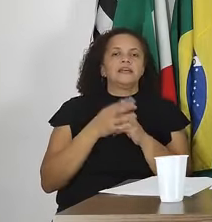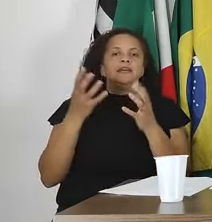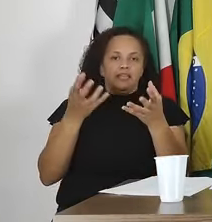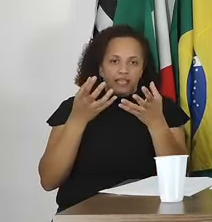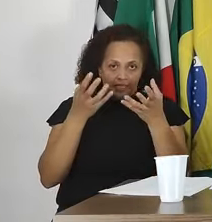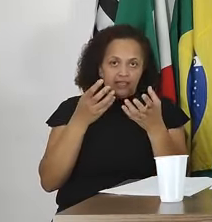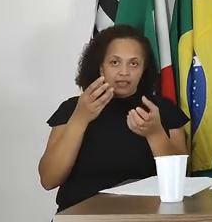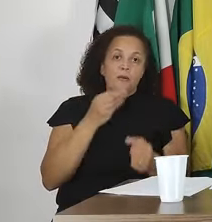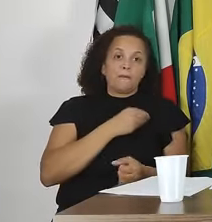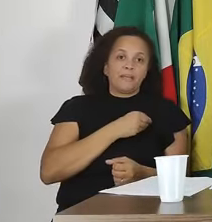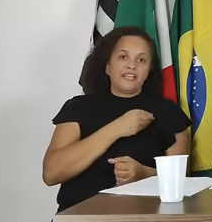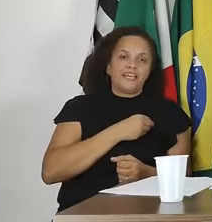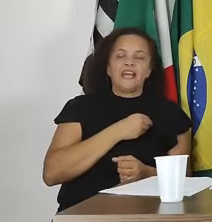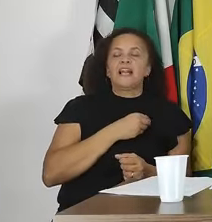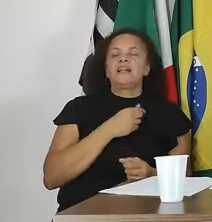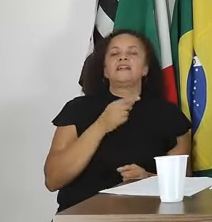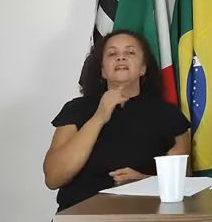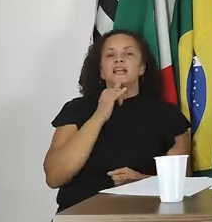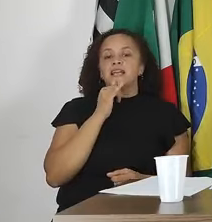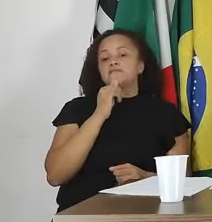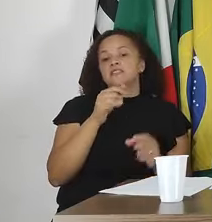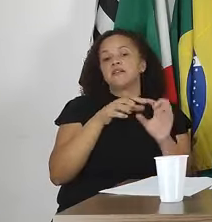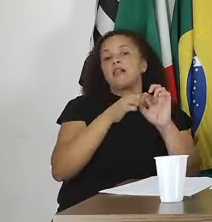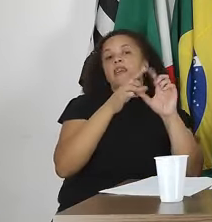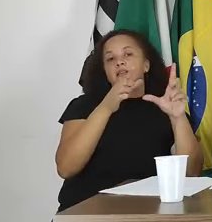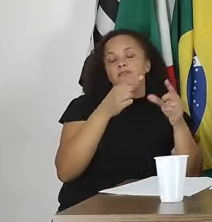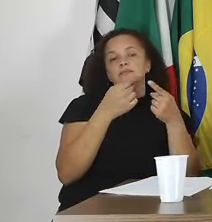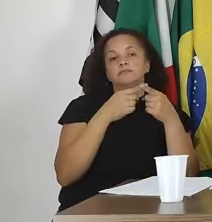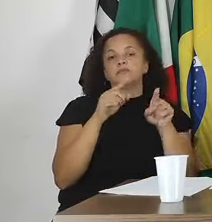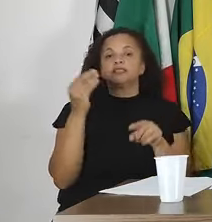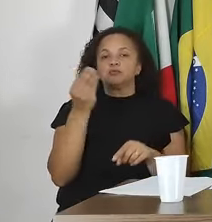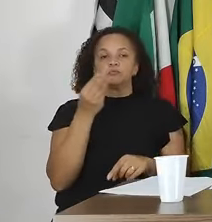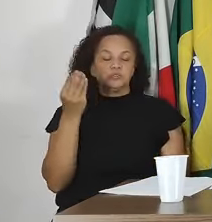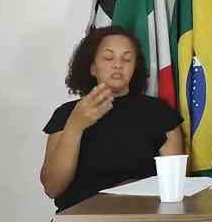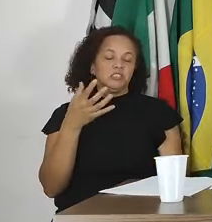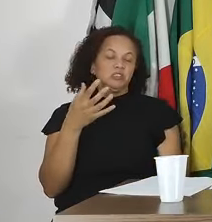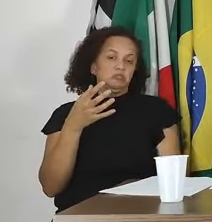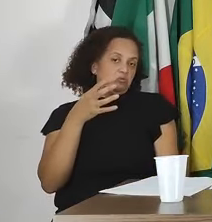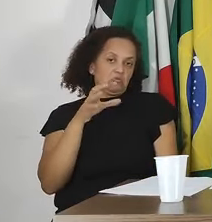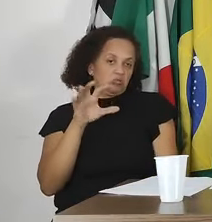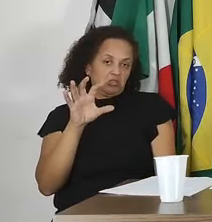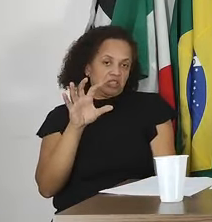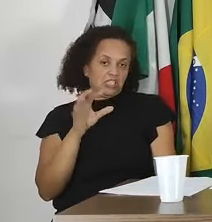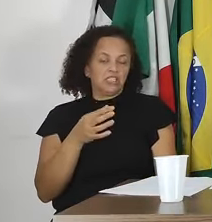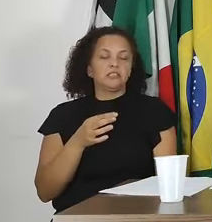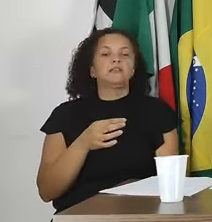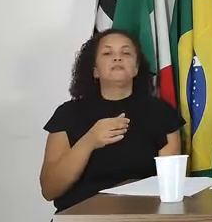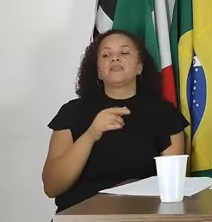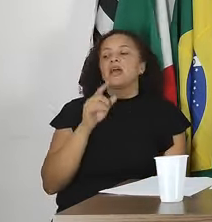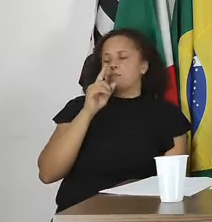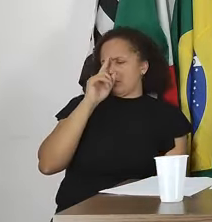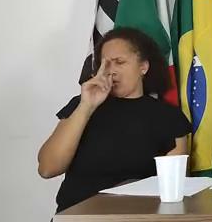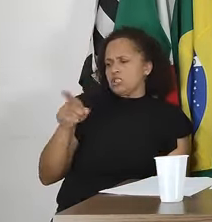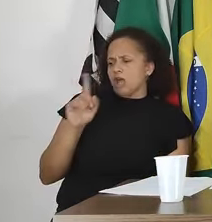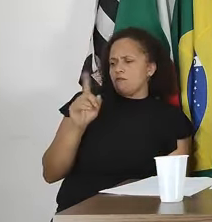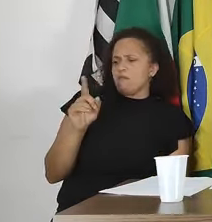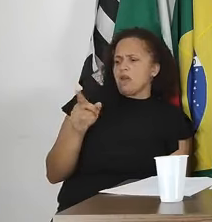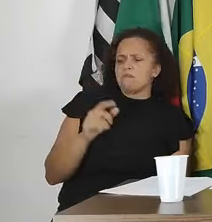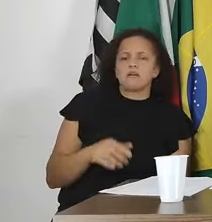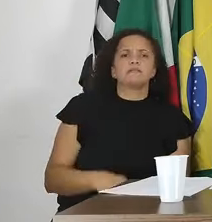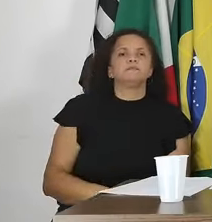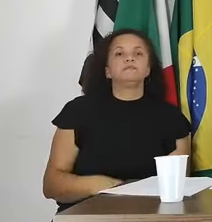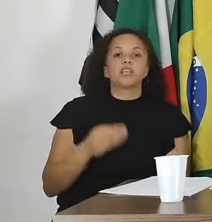eles queriam apontar. Então, quando Paulo refere dominar sobre o pecado que existe